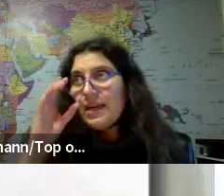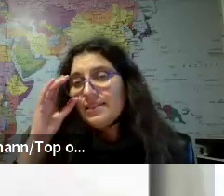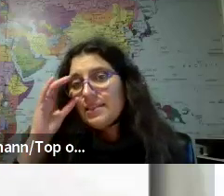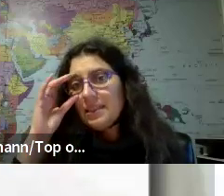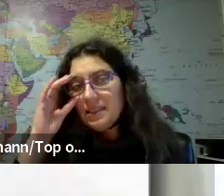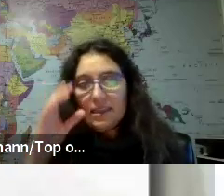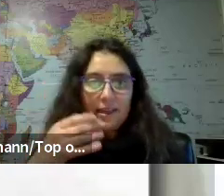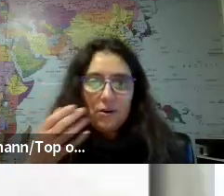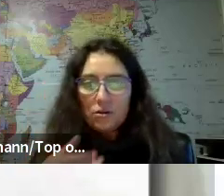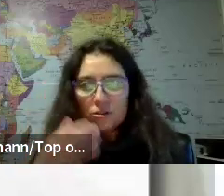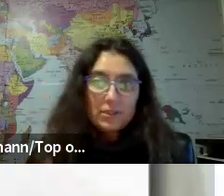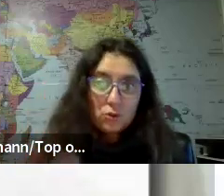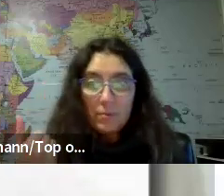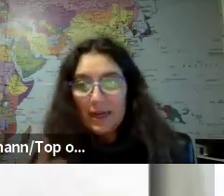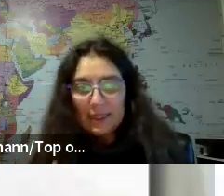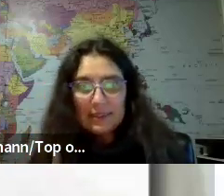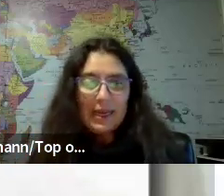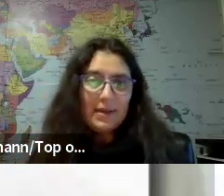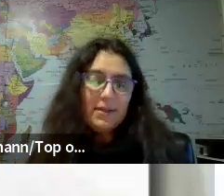un análisis o no sé, sumar, restar.